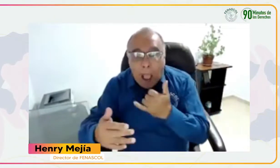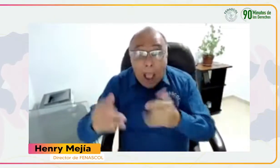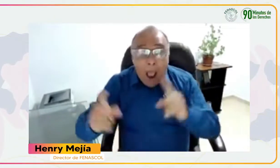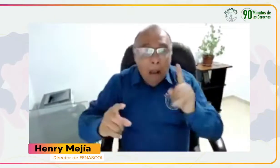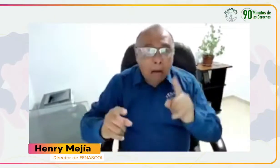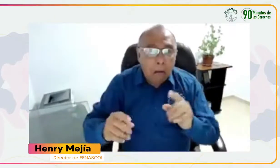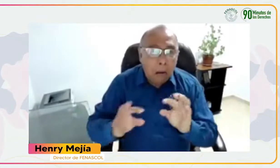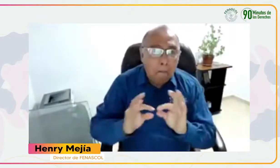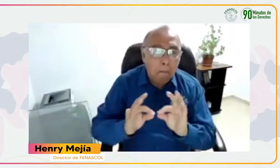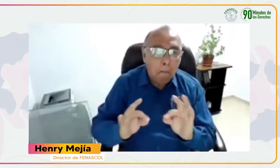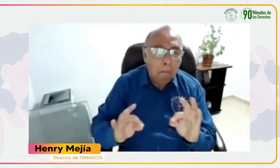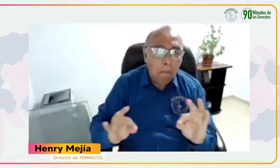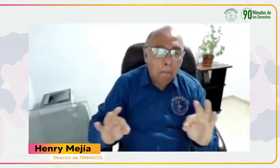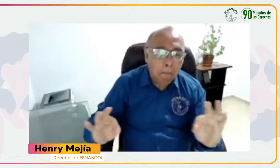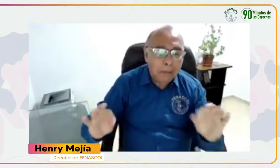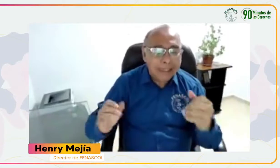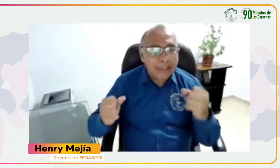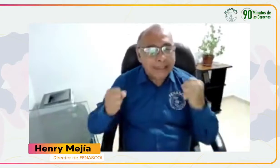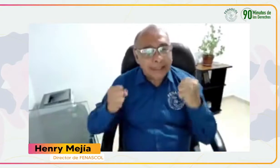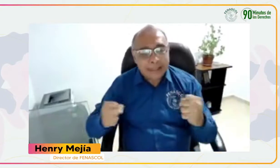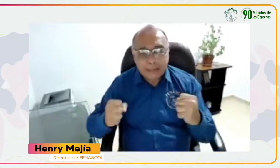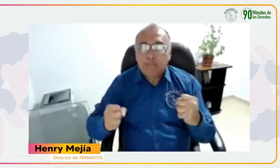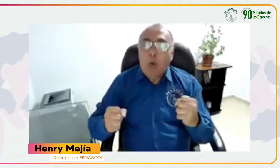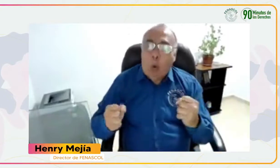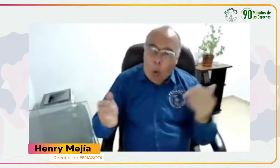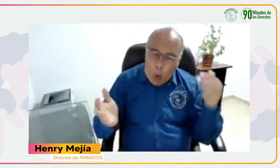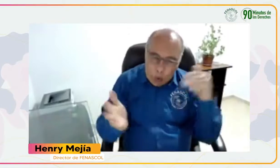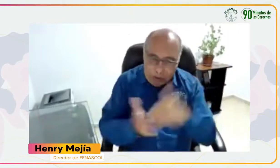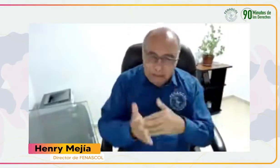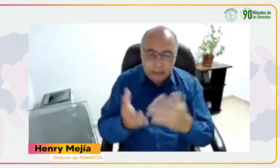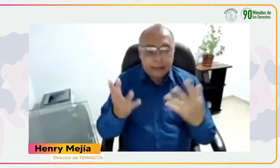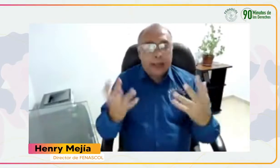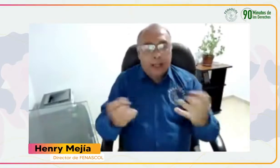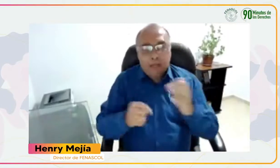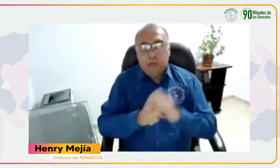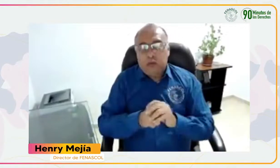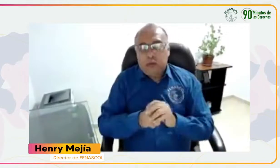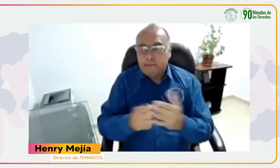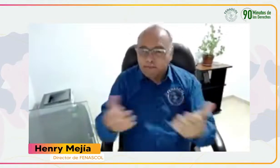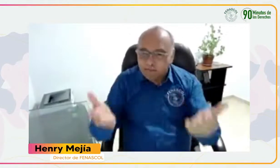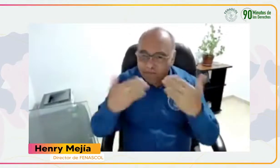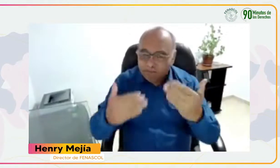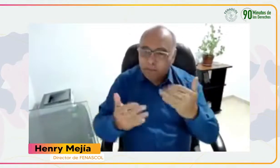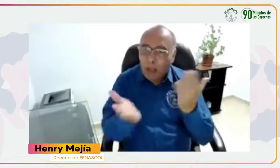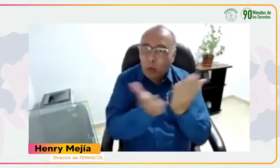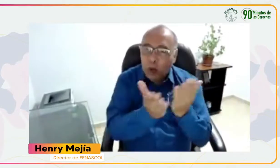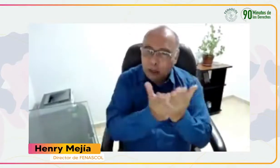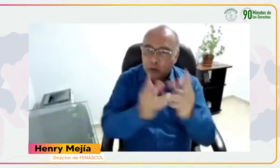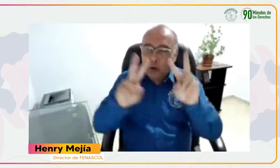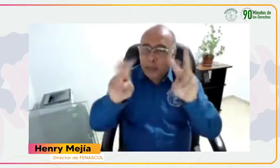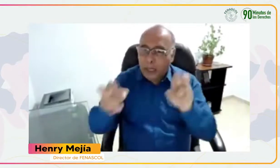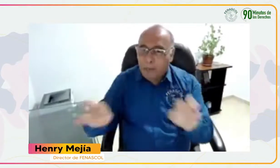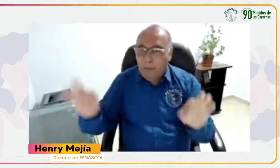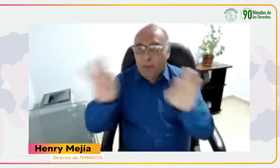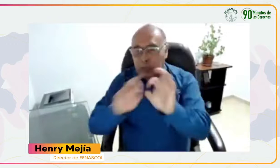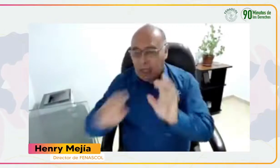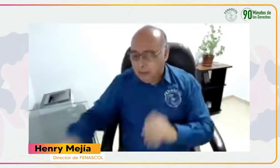apoyo, sobre las barreras que existen para el ingreso a la educación superior y no hemos visto también esta movilización. Así que queremos invitarlos para